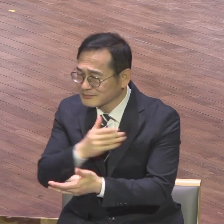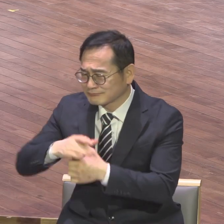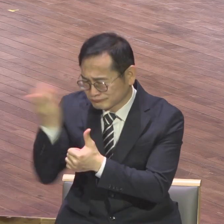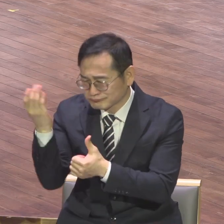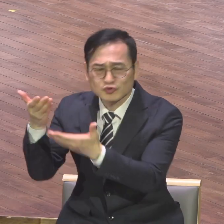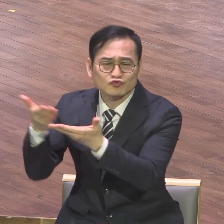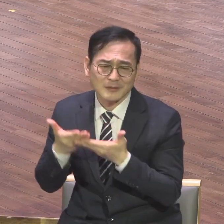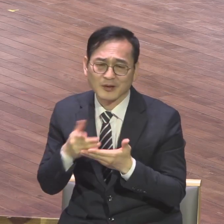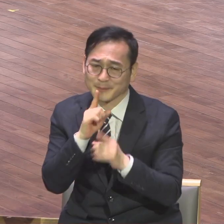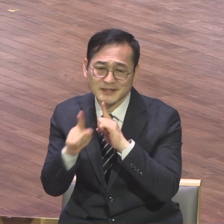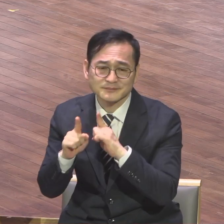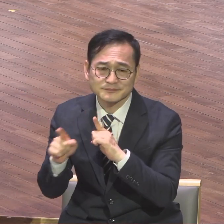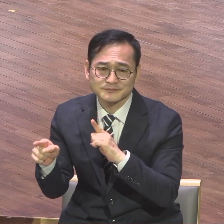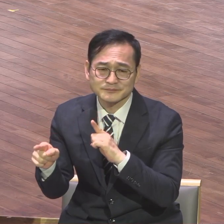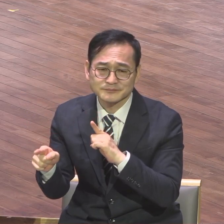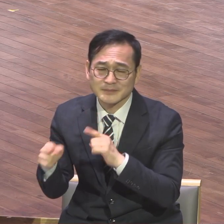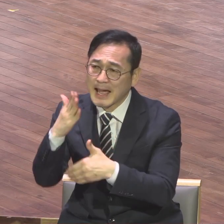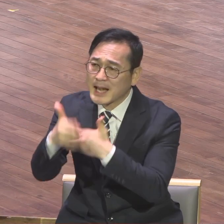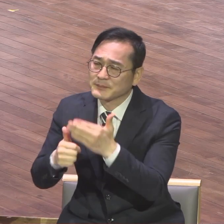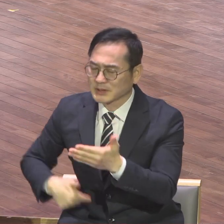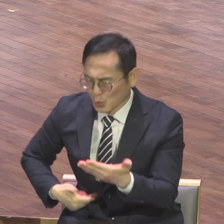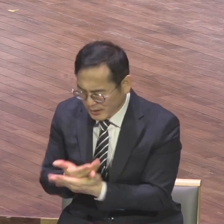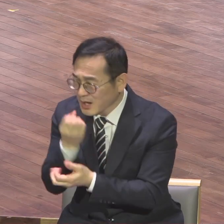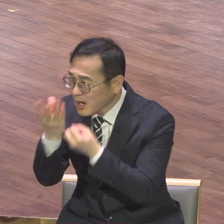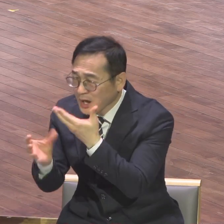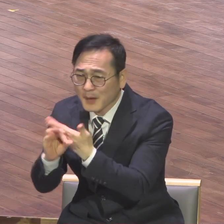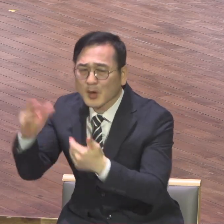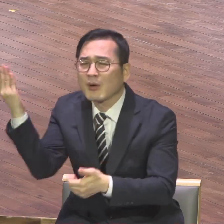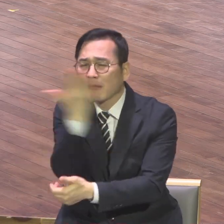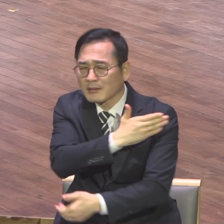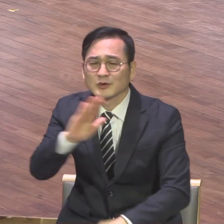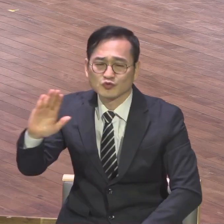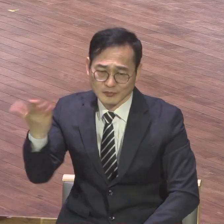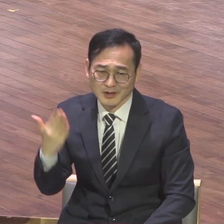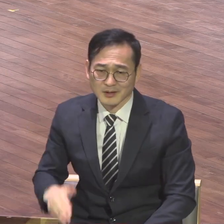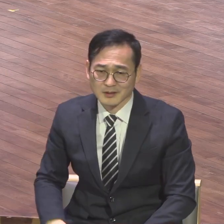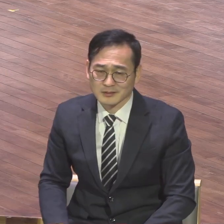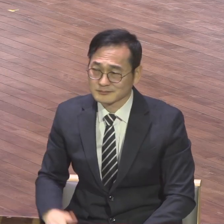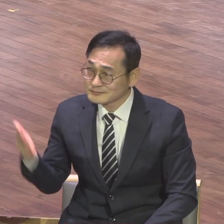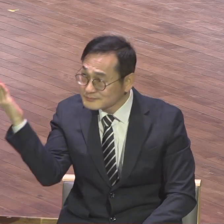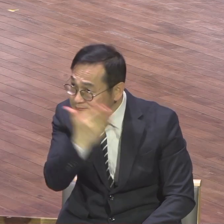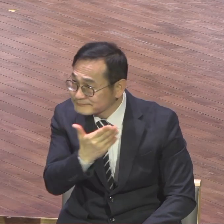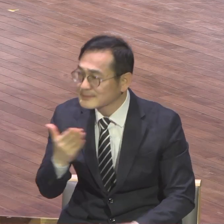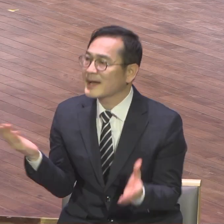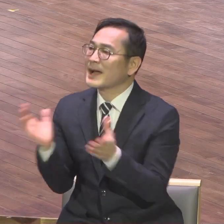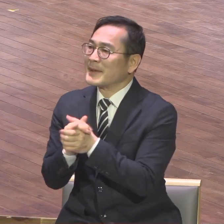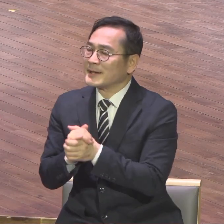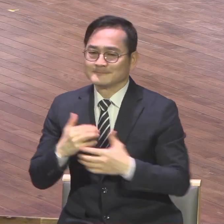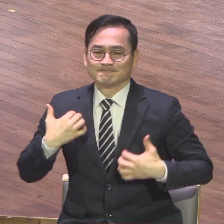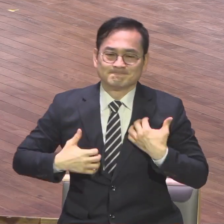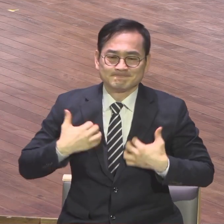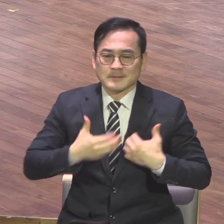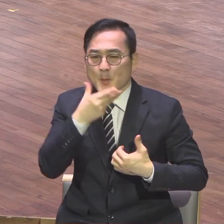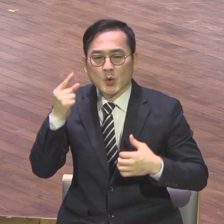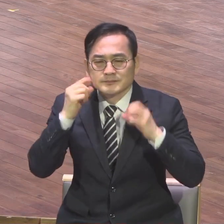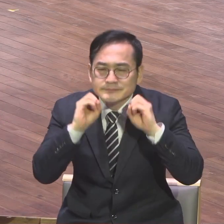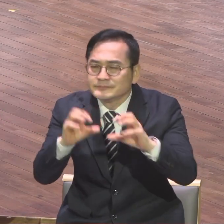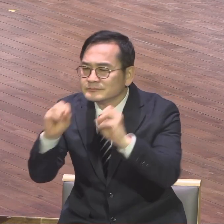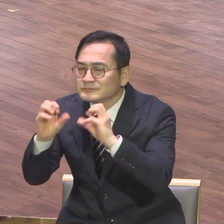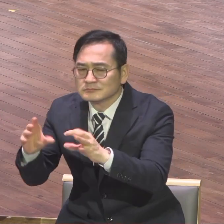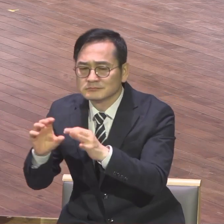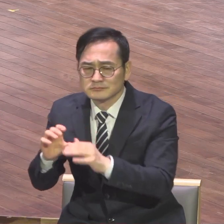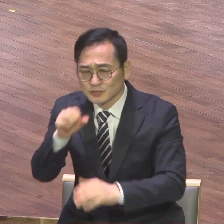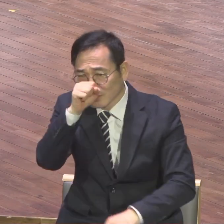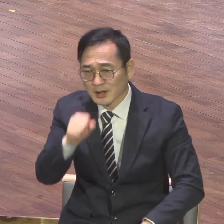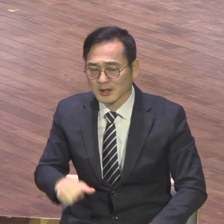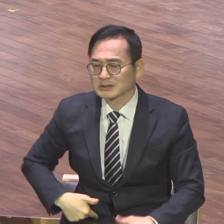하나님께 회개하면 끝이. 아멘. 그렇게 해서 여러분 당당하게 복음을 증거해야지. 맨날 주여 나는 죄인입니다.